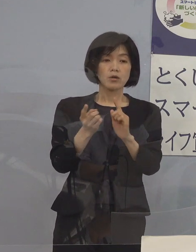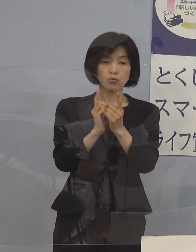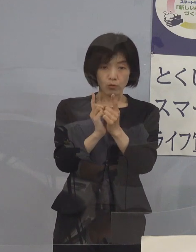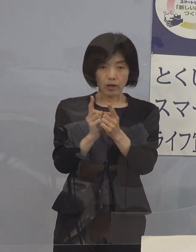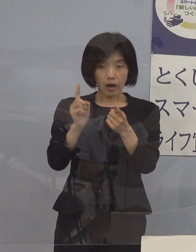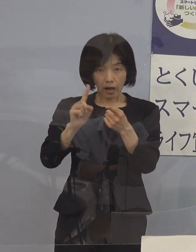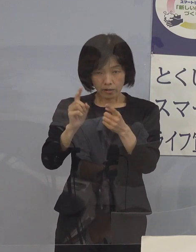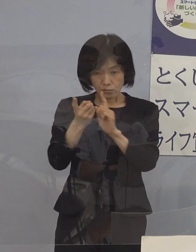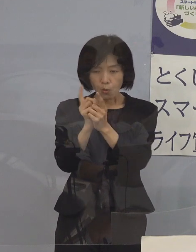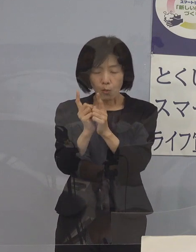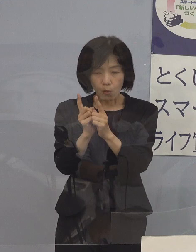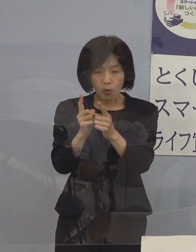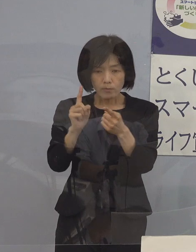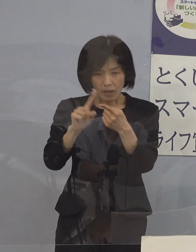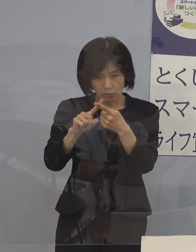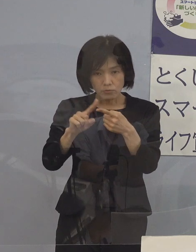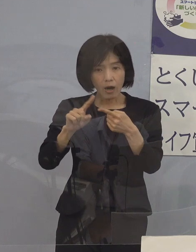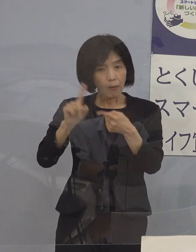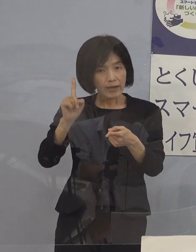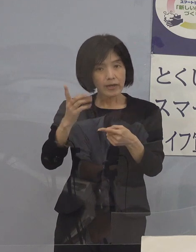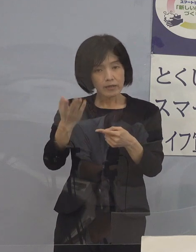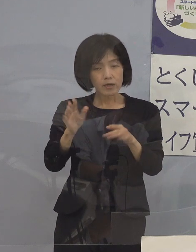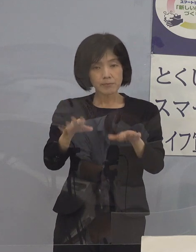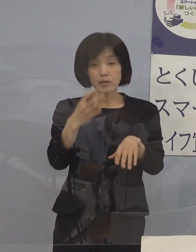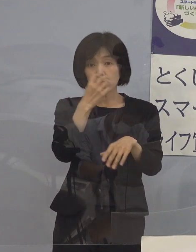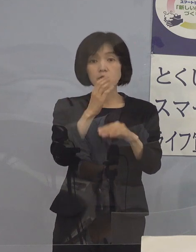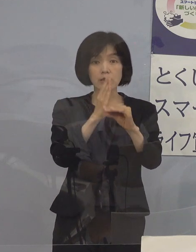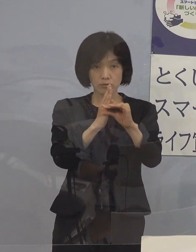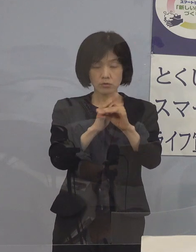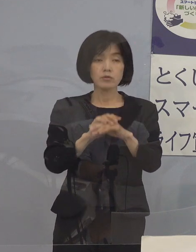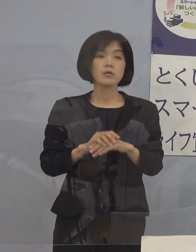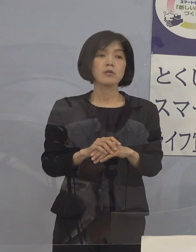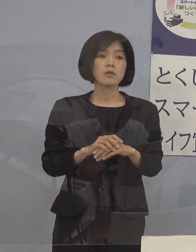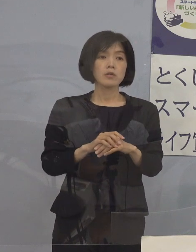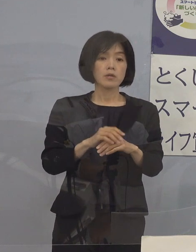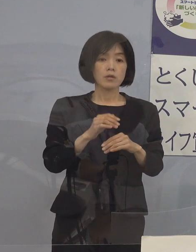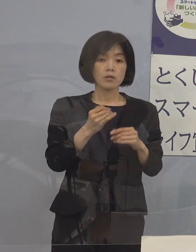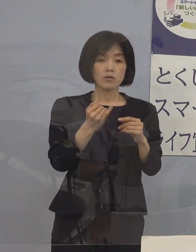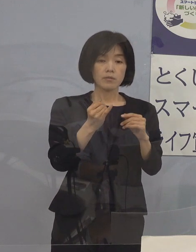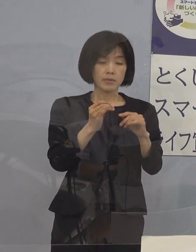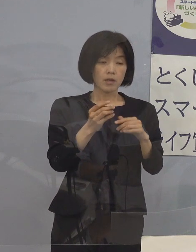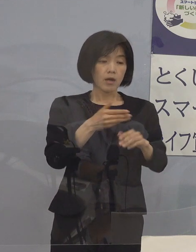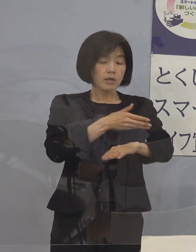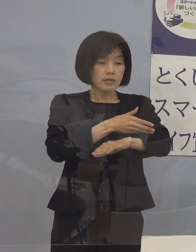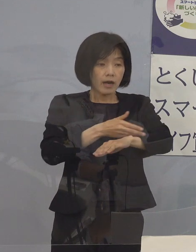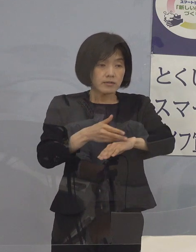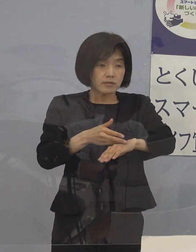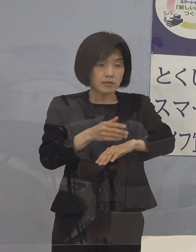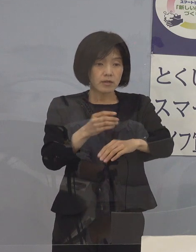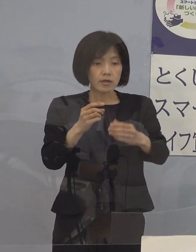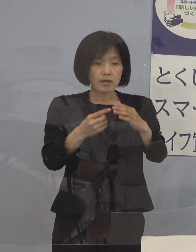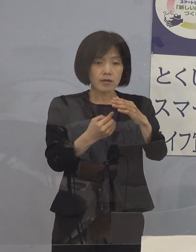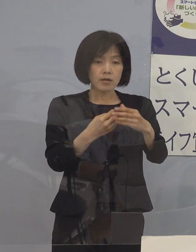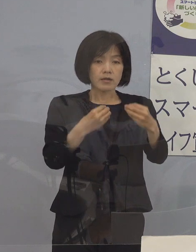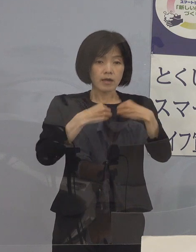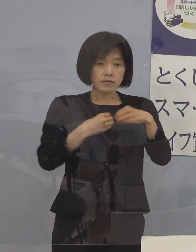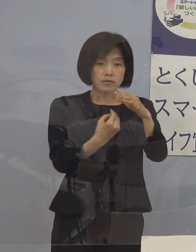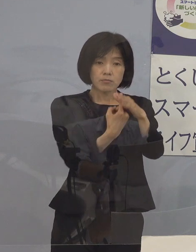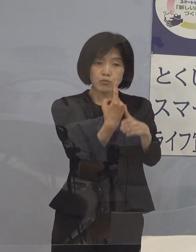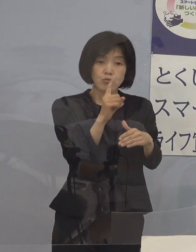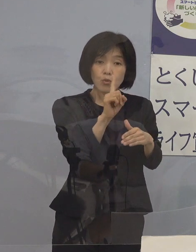るかどうか今調査中で、はい、この方の今のところ感染経路は、 調査中となります。